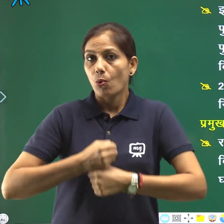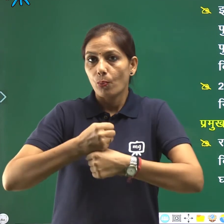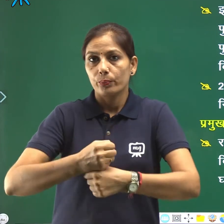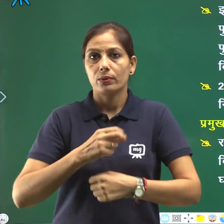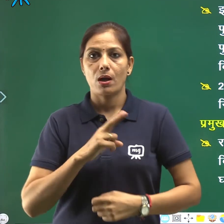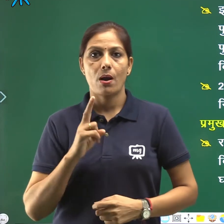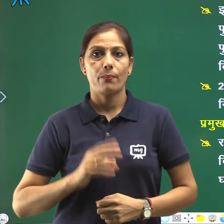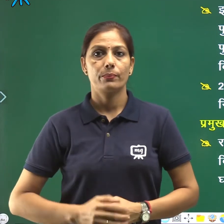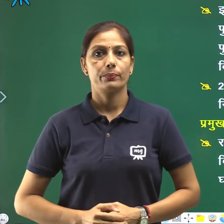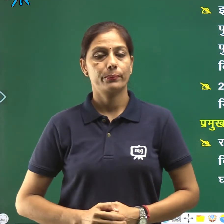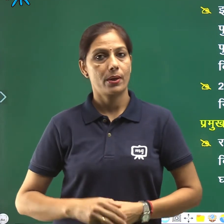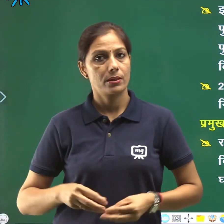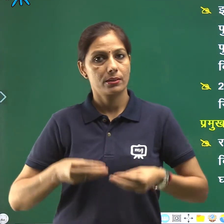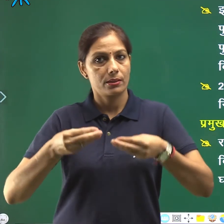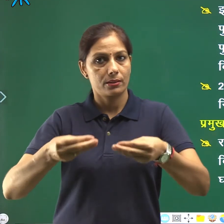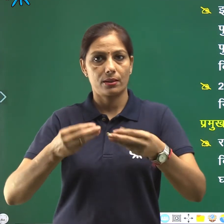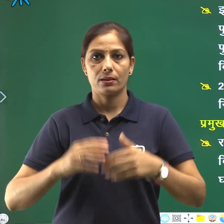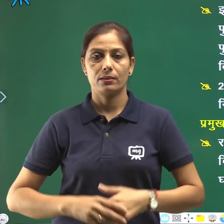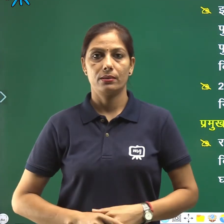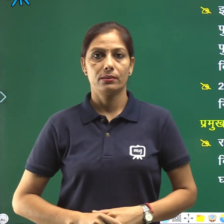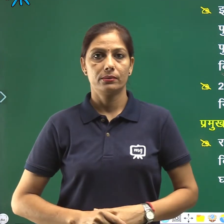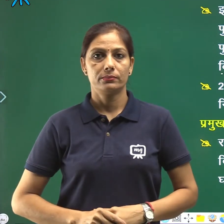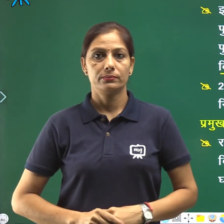भी सम्मानित किया गया।